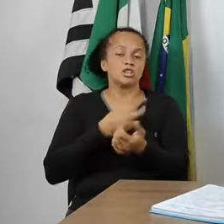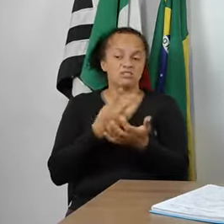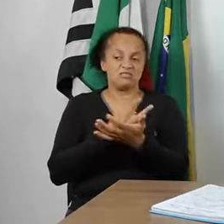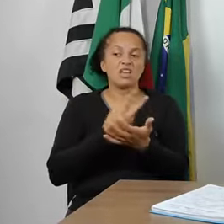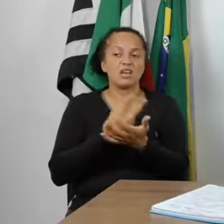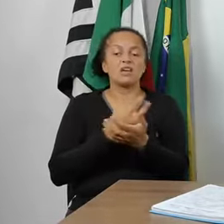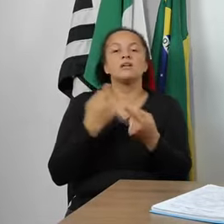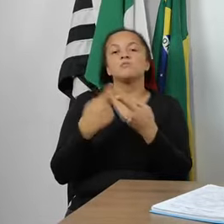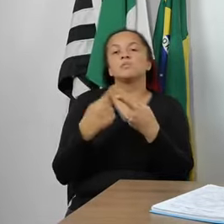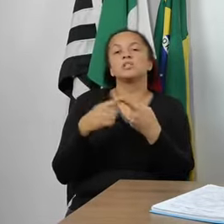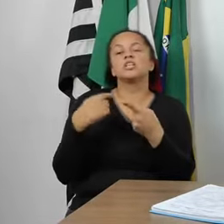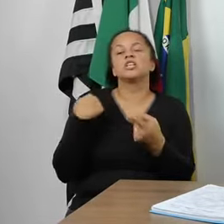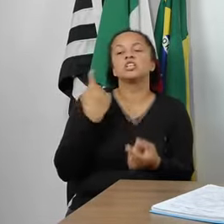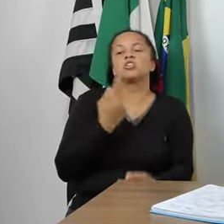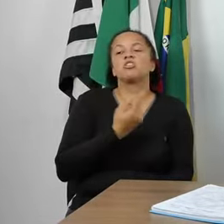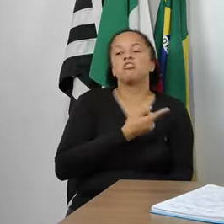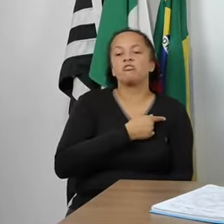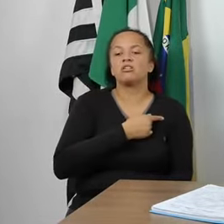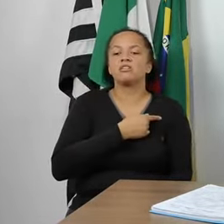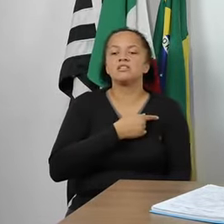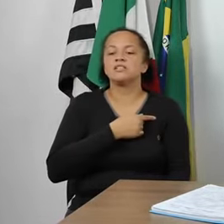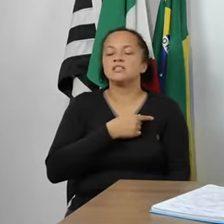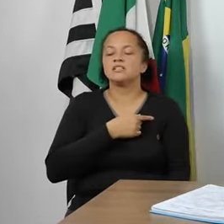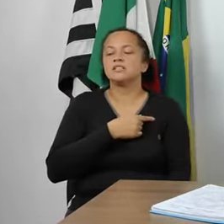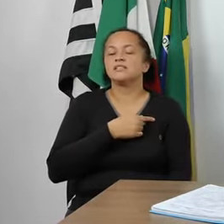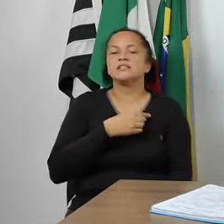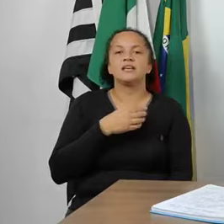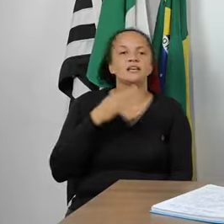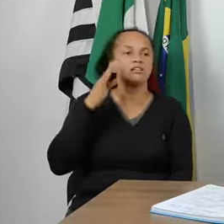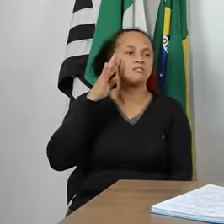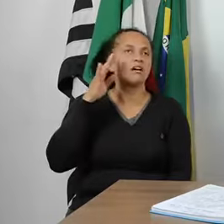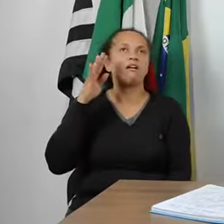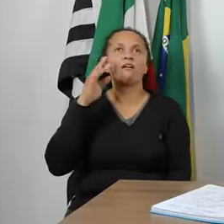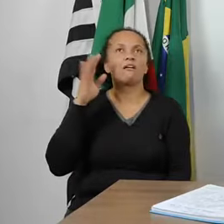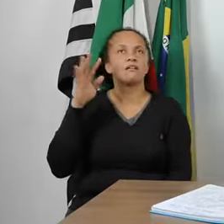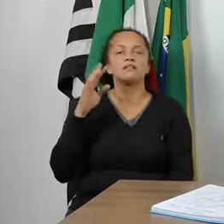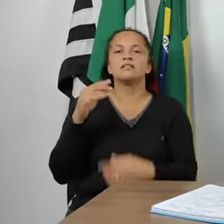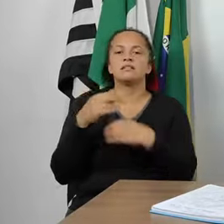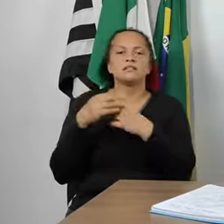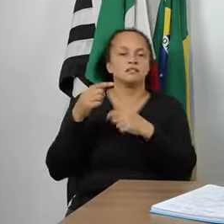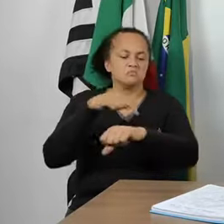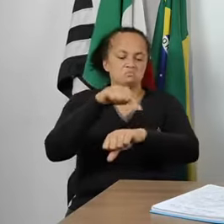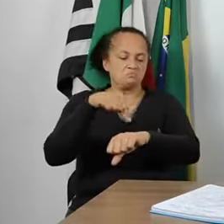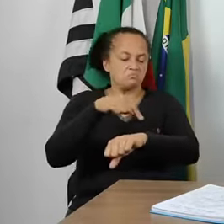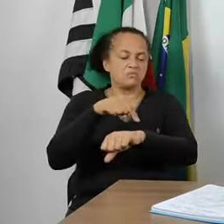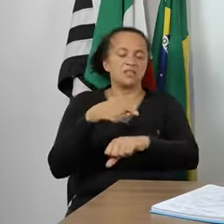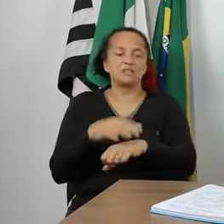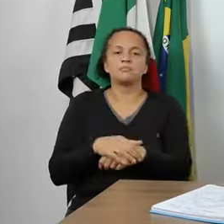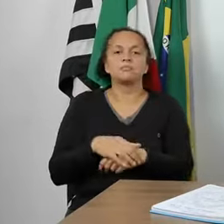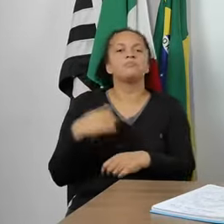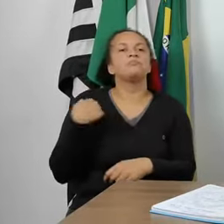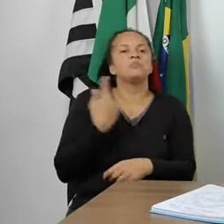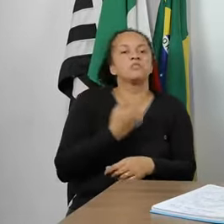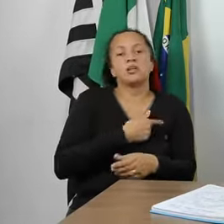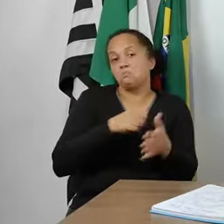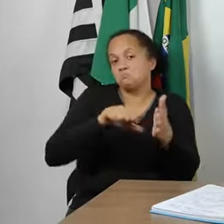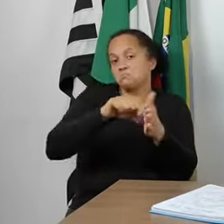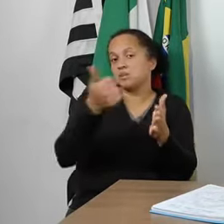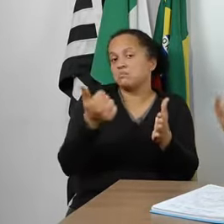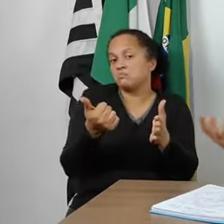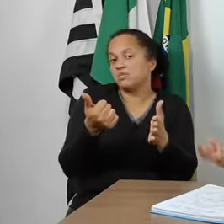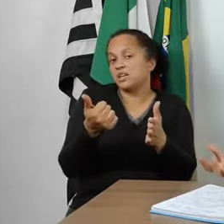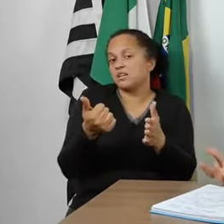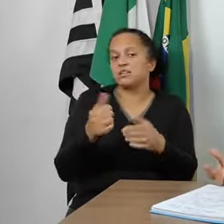coisas tomem nosso tempo de oração. Nós temos a consciência que muitas das vezes nós priorizamos e damos valor